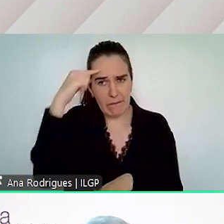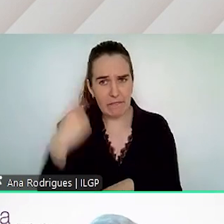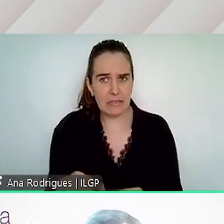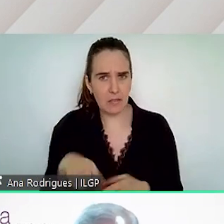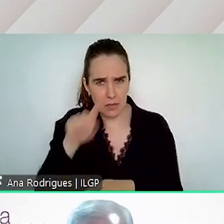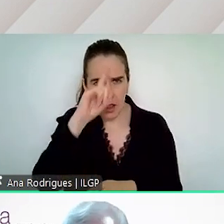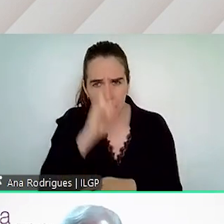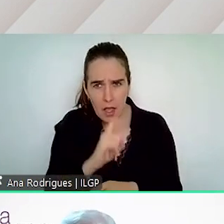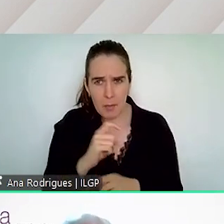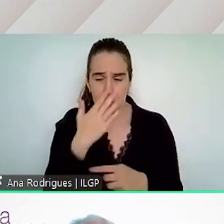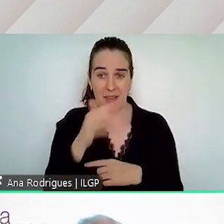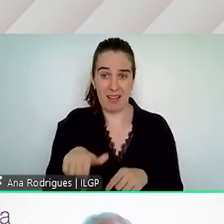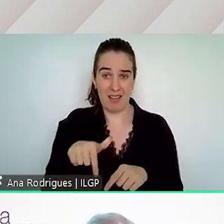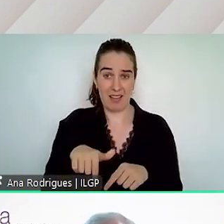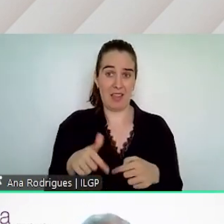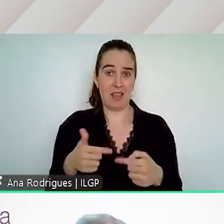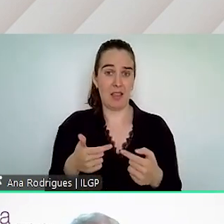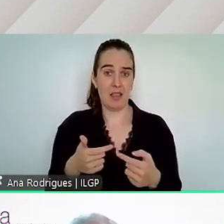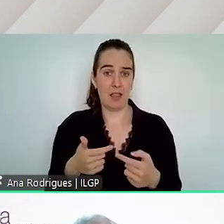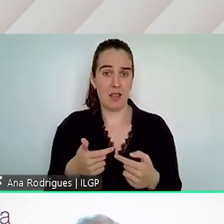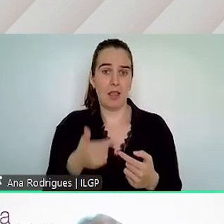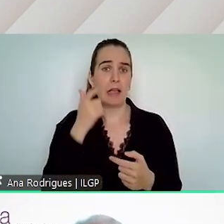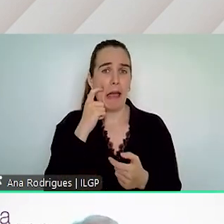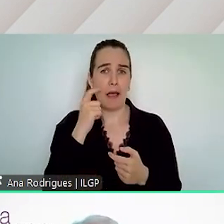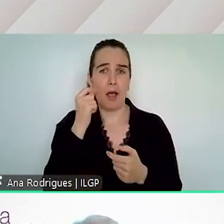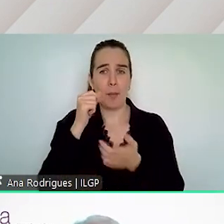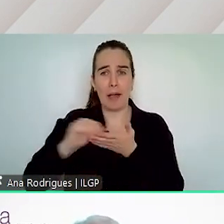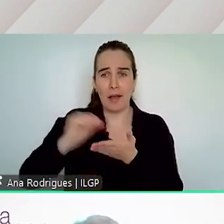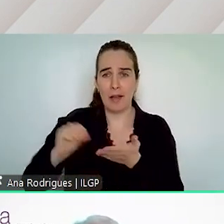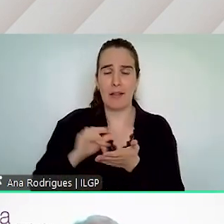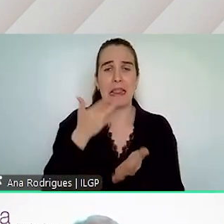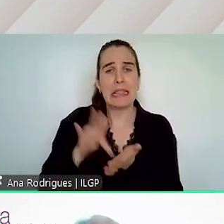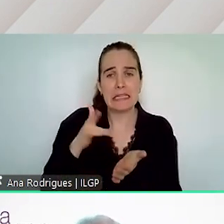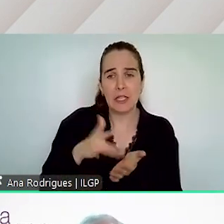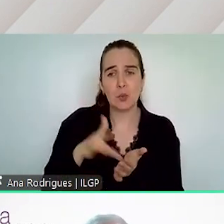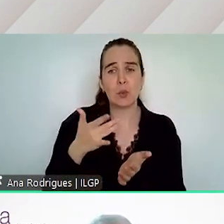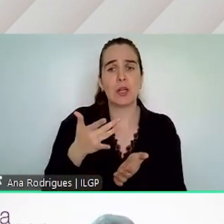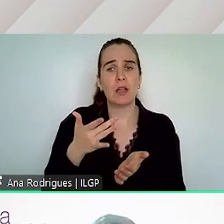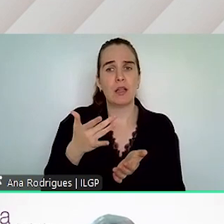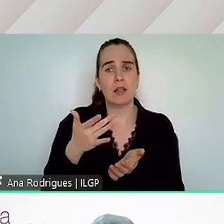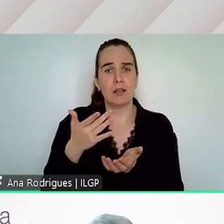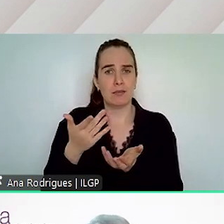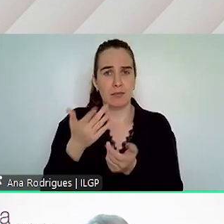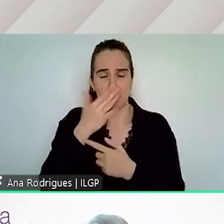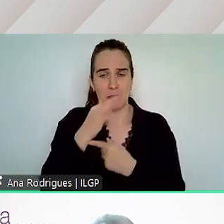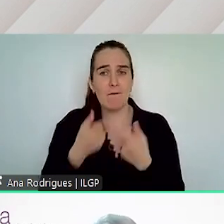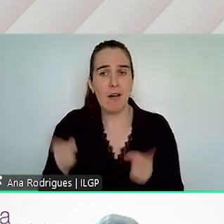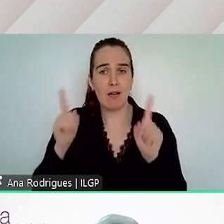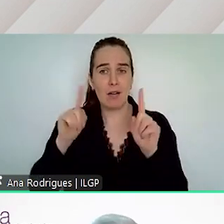estas expressões, por exemplo, dos nossos romancistas, dos nossos autores de literatura, a volta do correio,